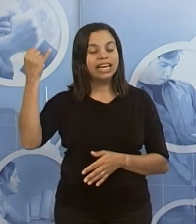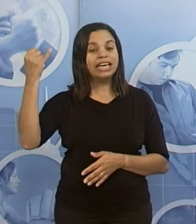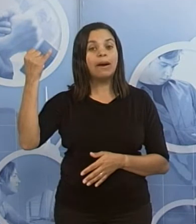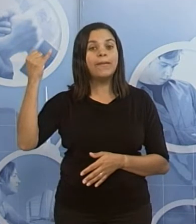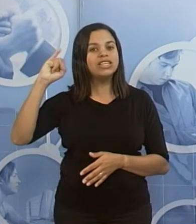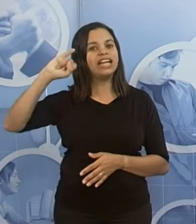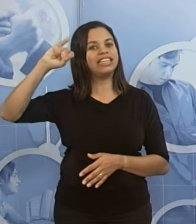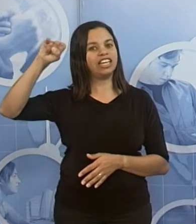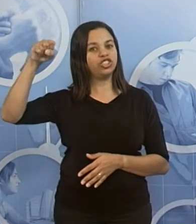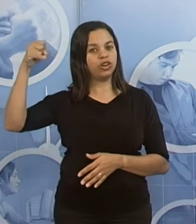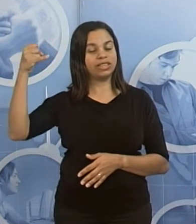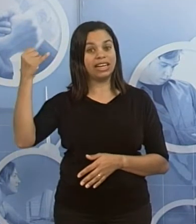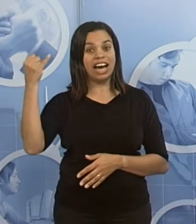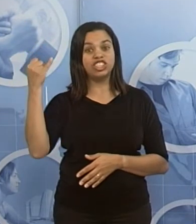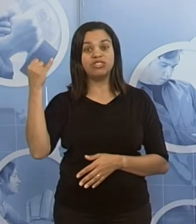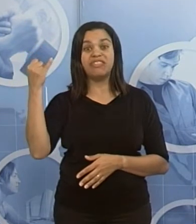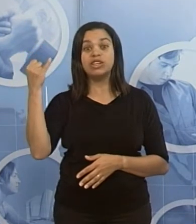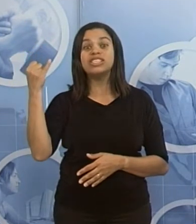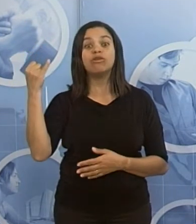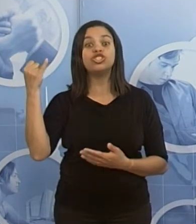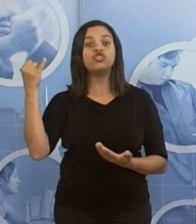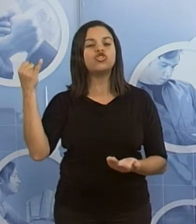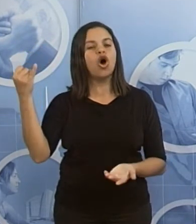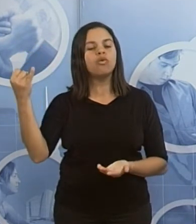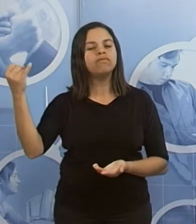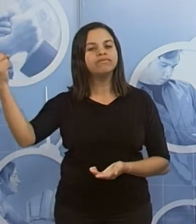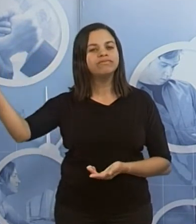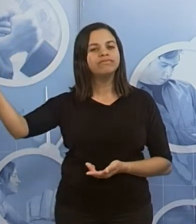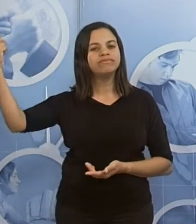E após a letra J, a gente vai fazer o sinal de Sol.